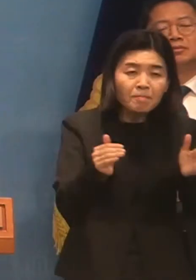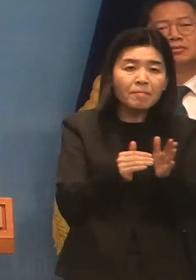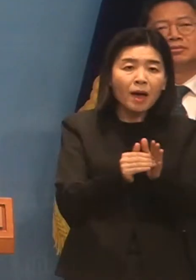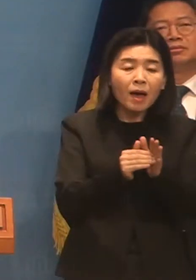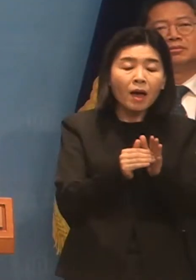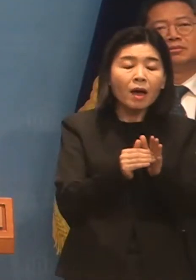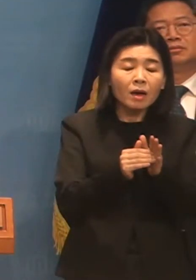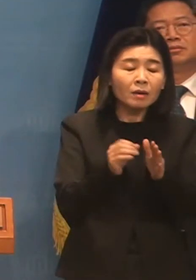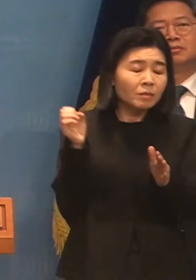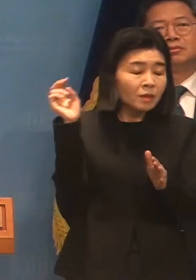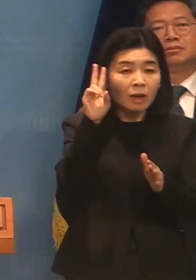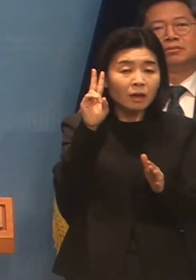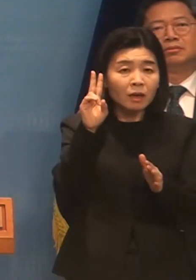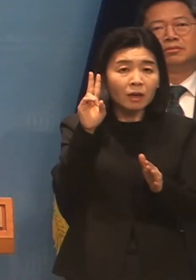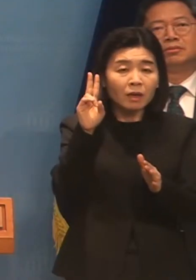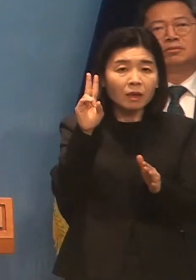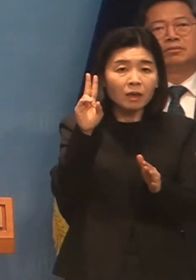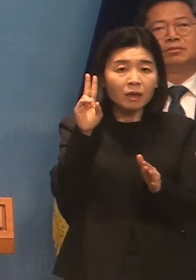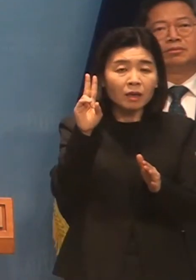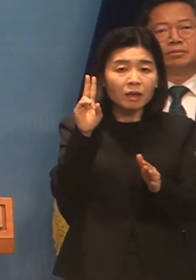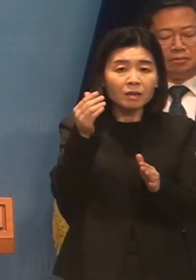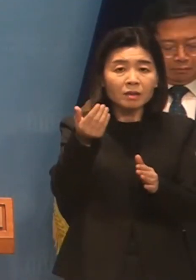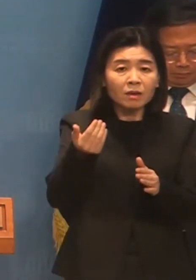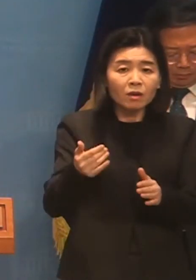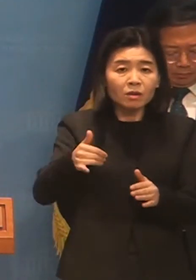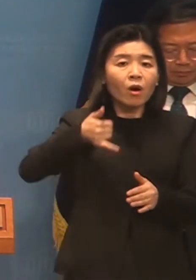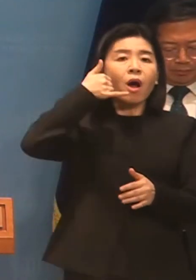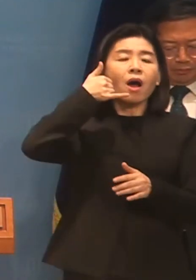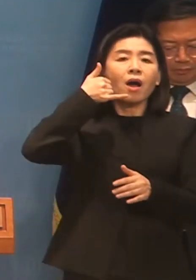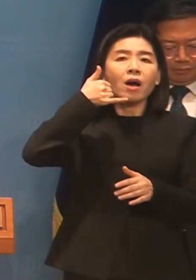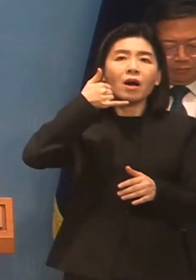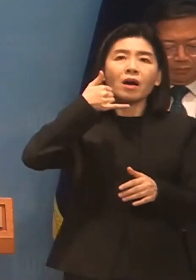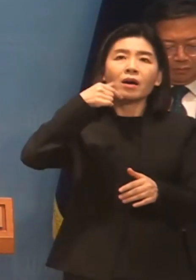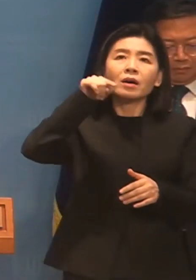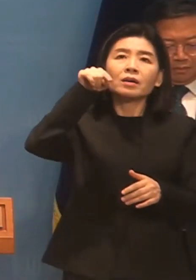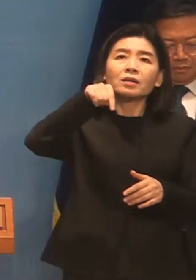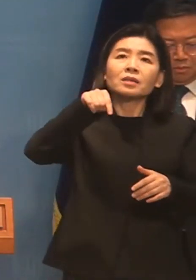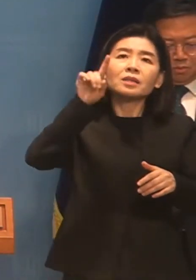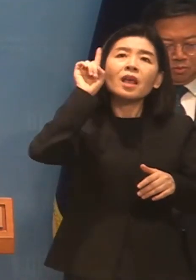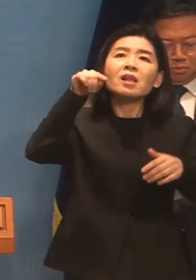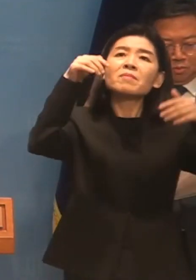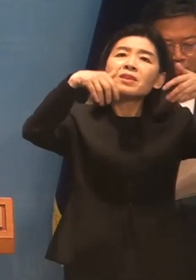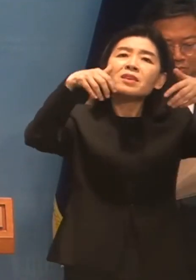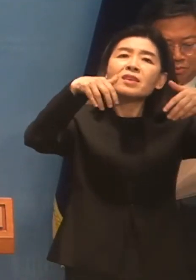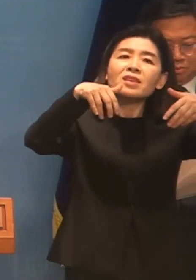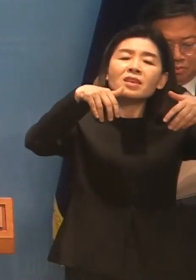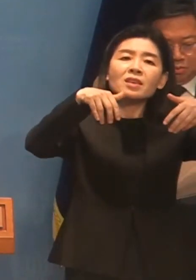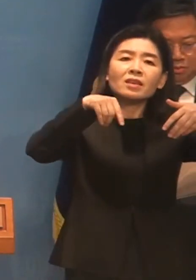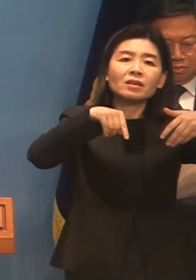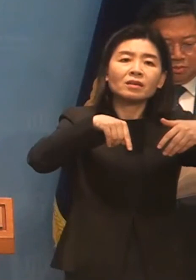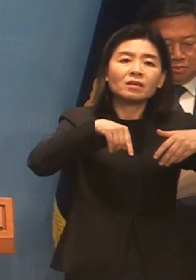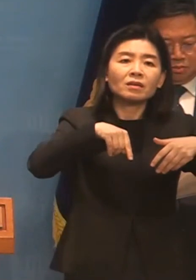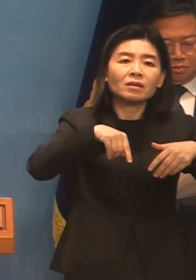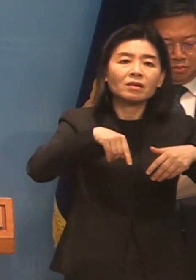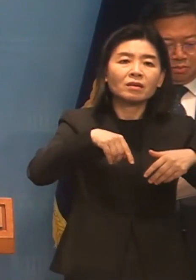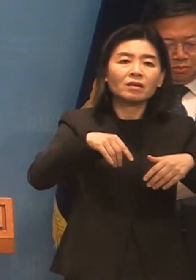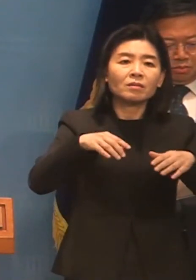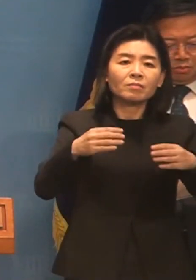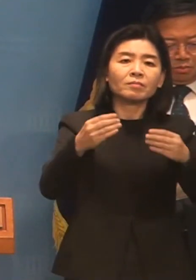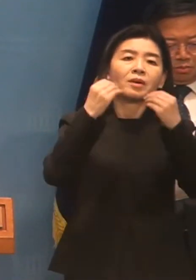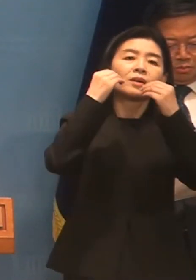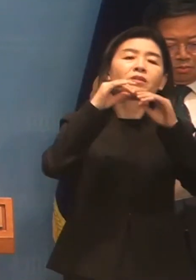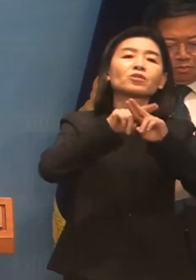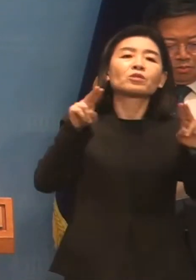한 통 왔다. 비가 올 것 같아서 예산 관련은 추후 얘기하시죠.